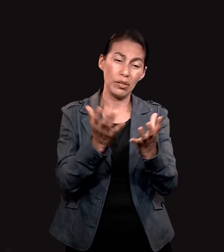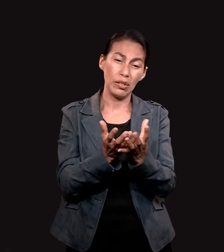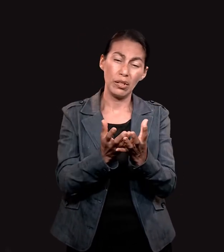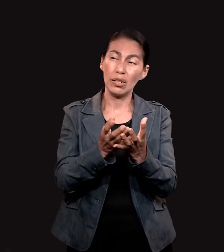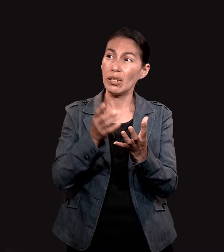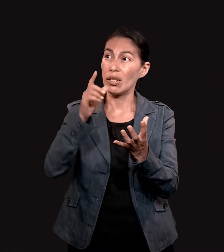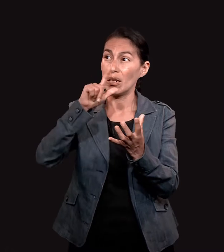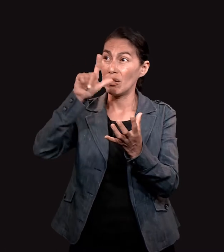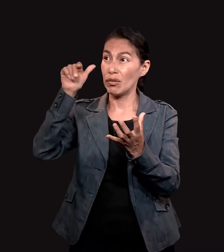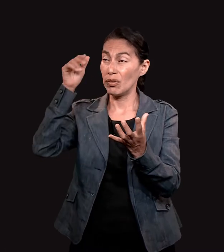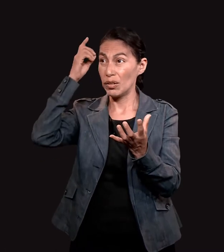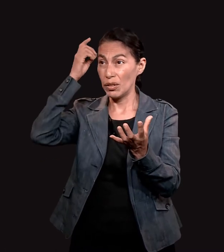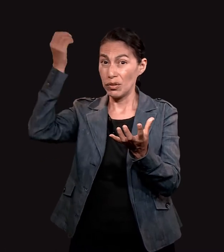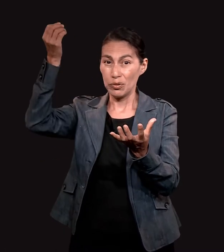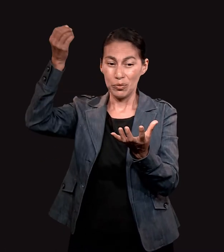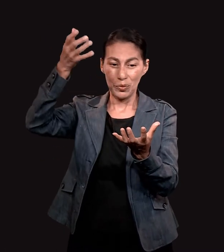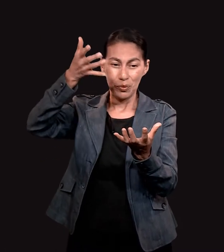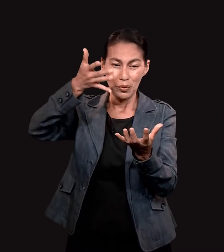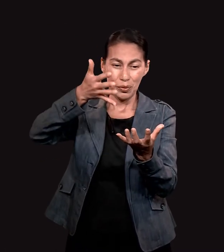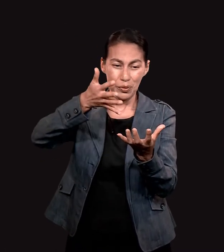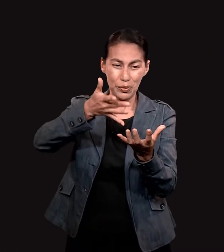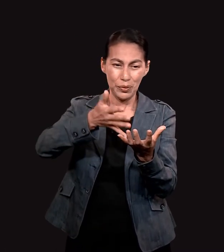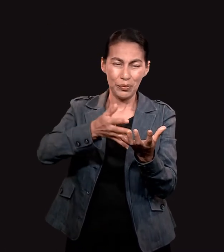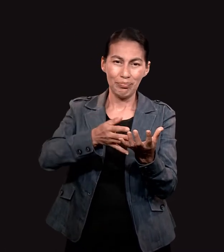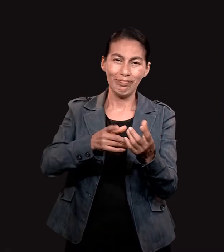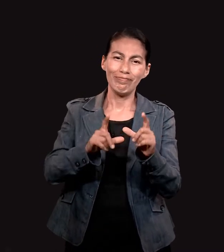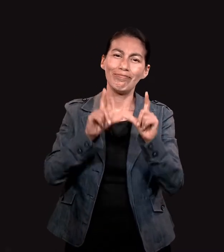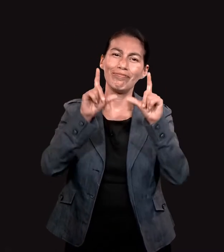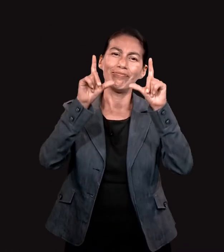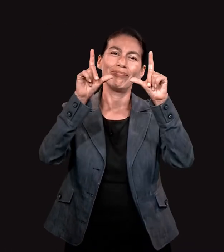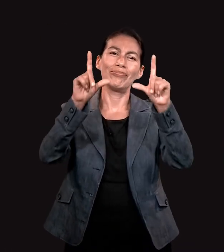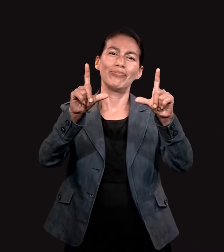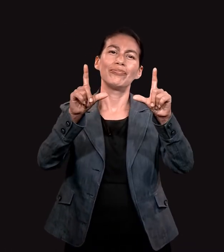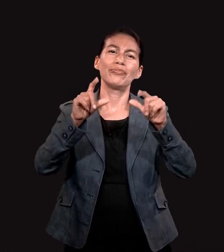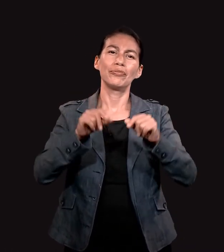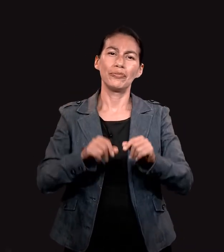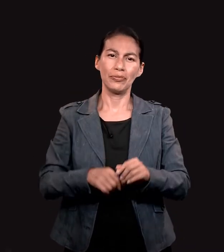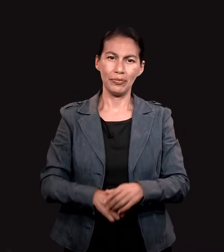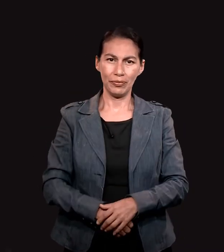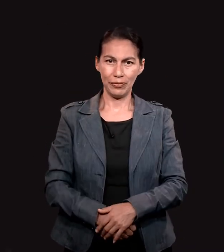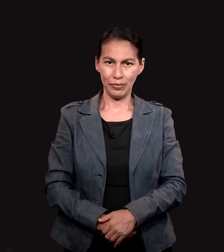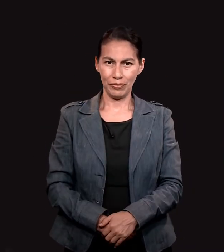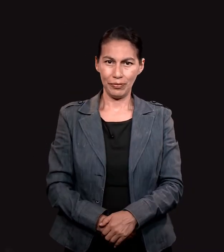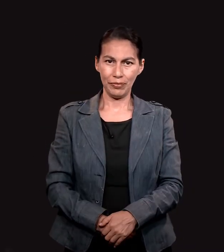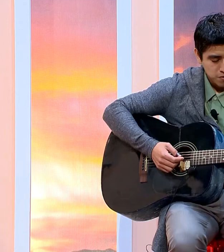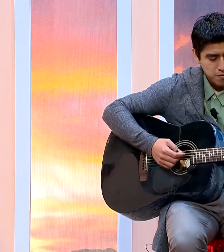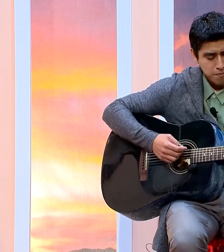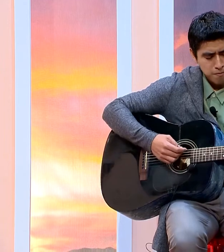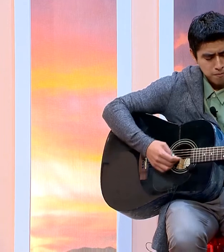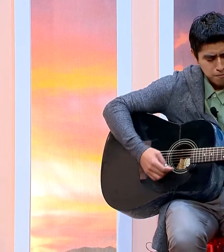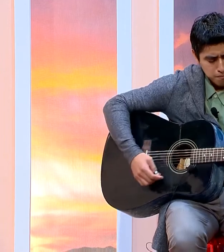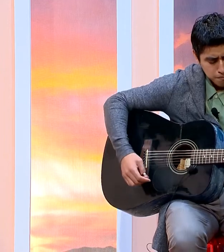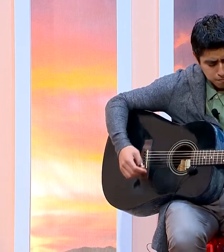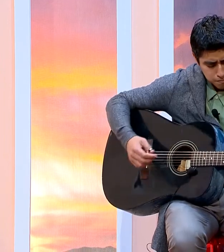2. Que la tierra sea iluminada con la gloria de Dios. Escuchemos.